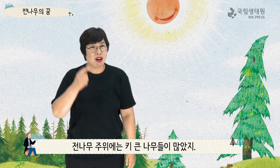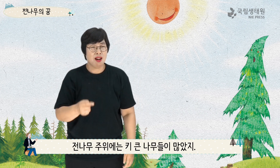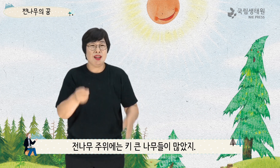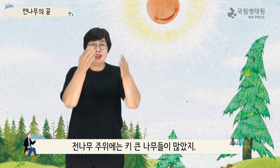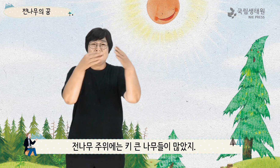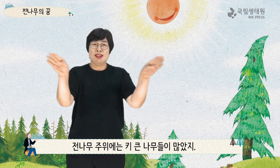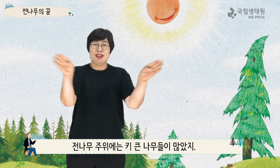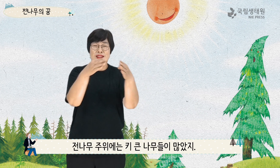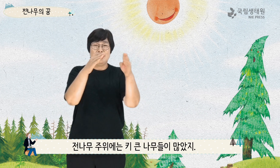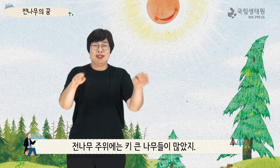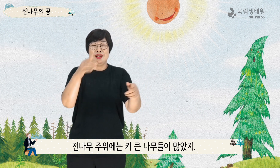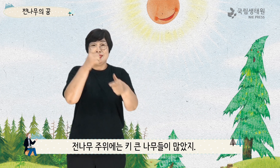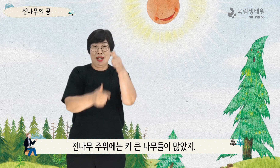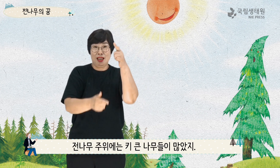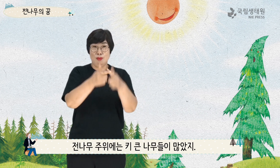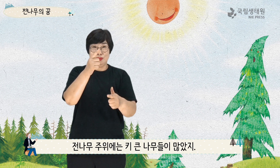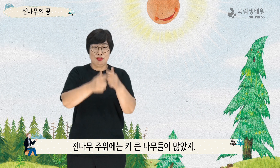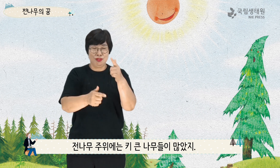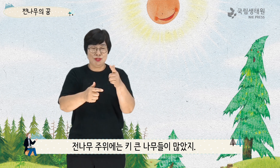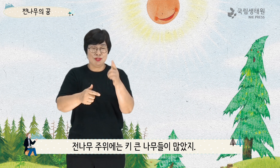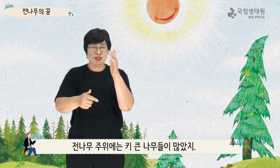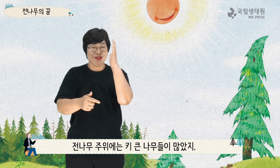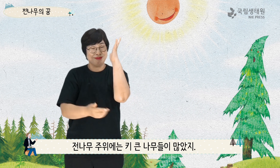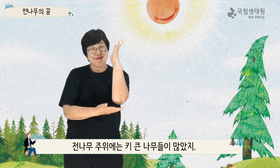전나무 주위에는 키 큰 나무들이 많았지.